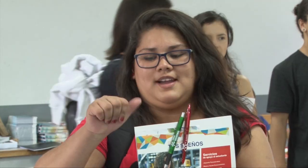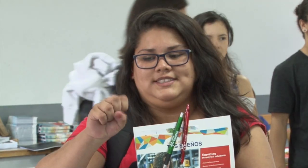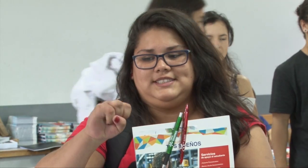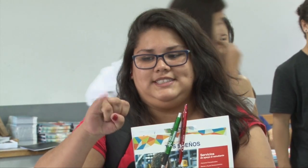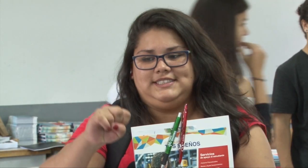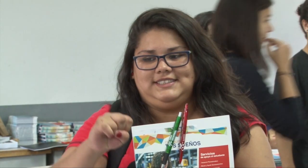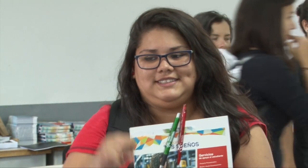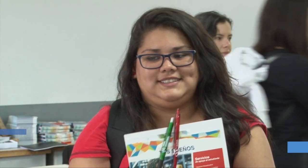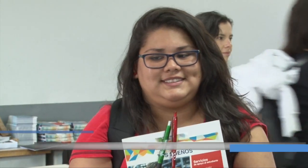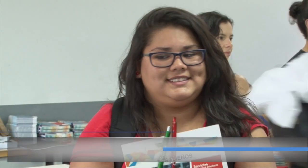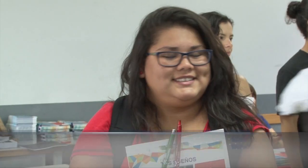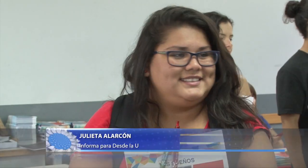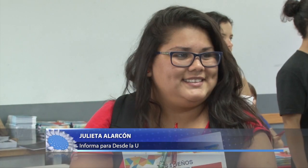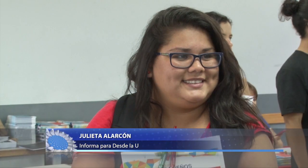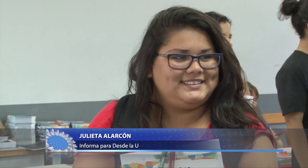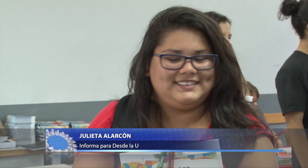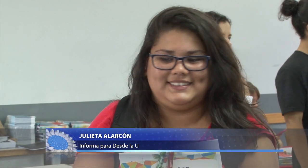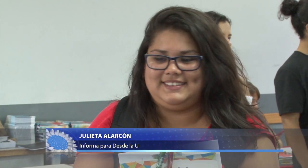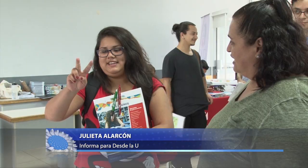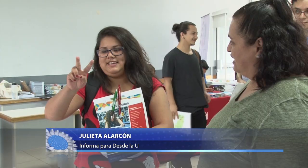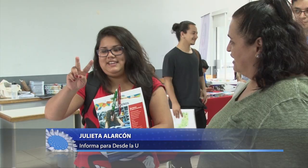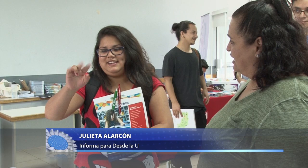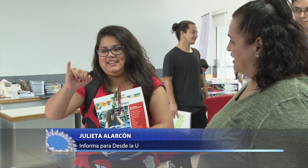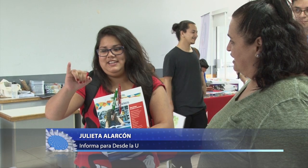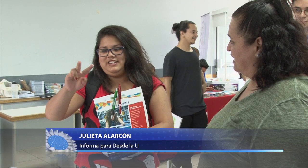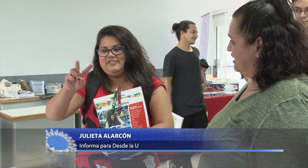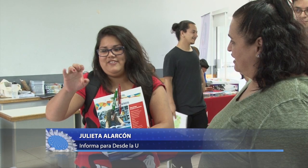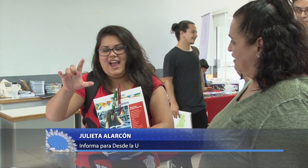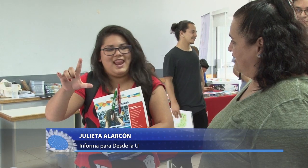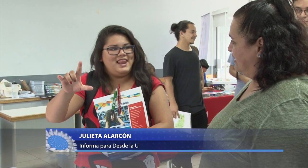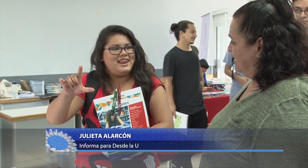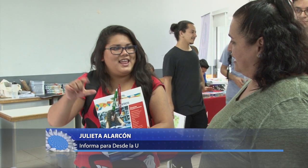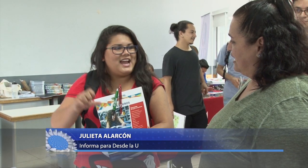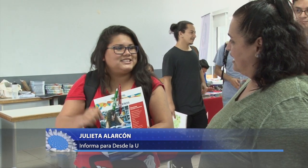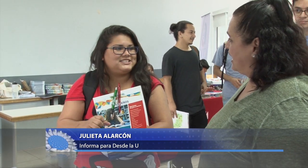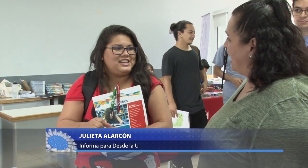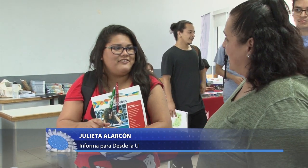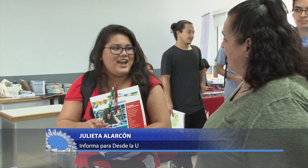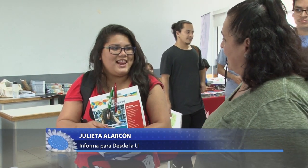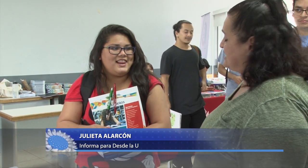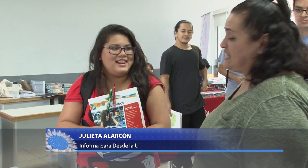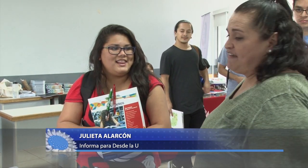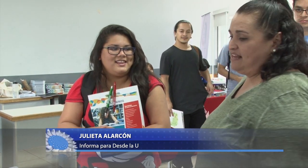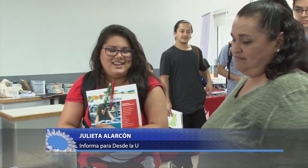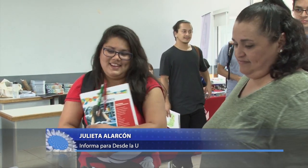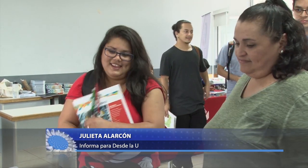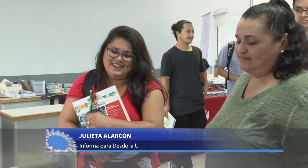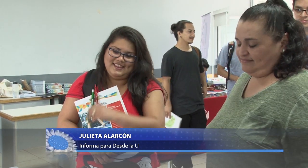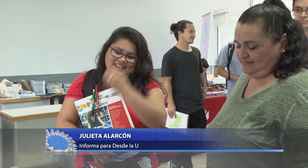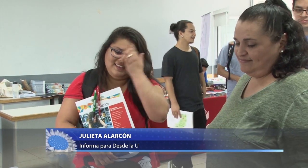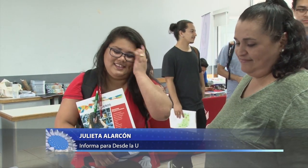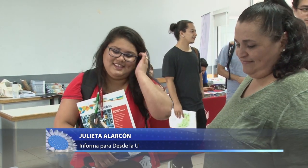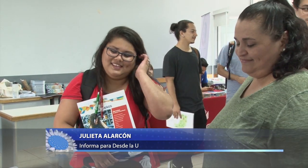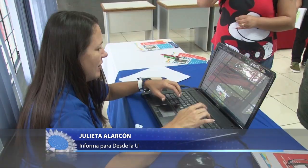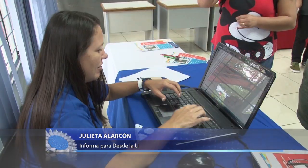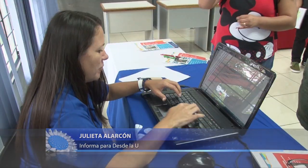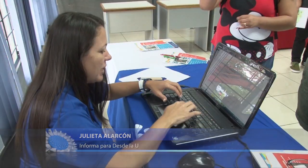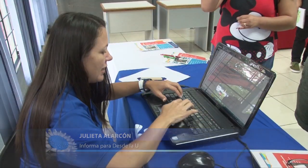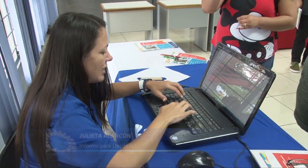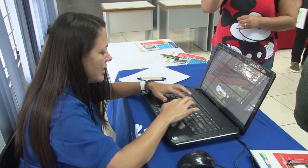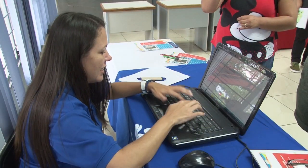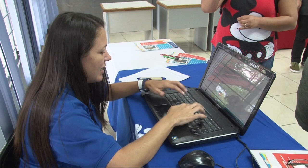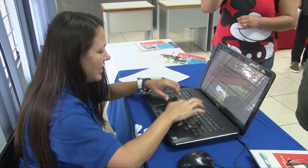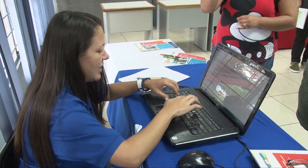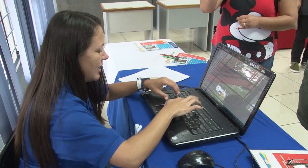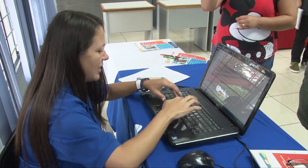la pasión de brittany es la informática al igual que cientos de jóvenes ella visitó la feria ocasional cr 2017 para